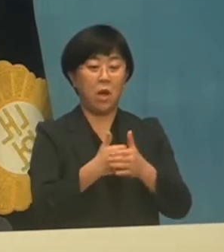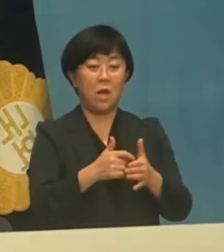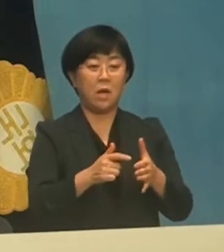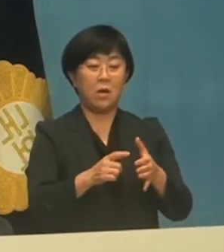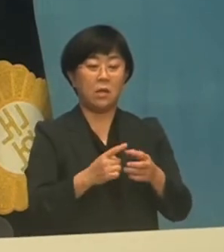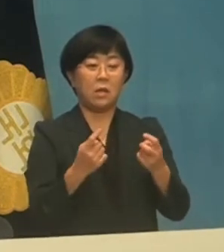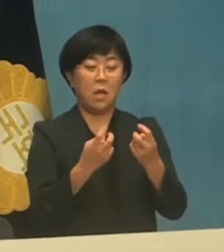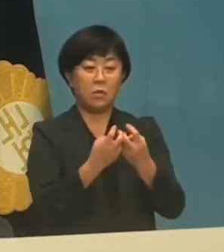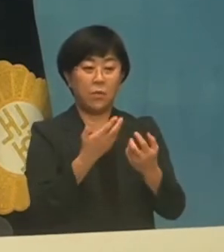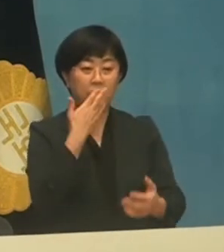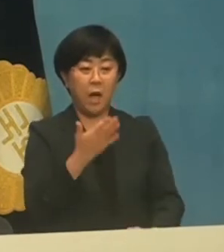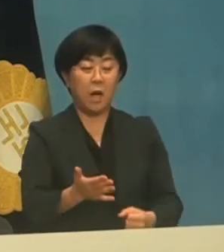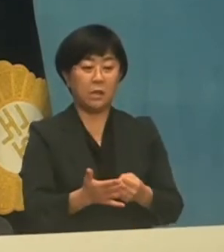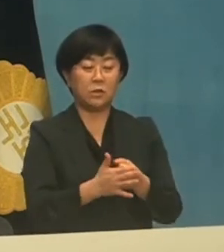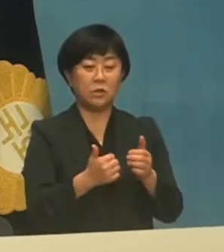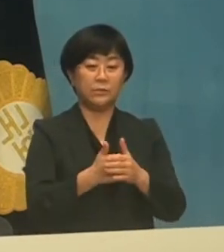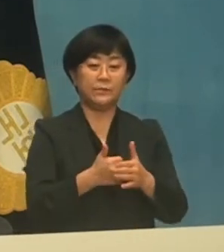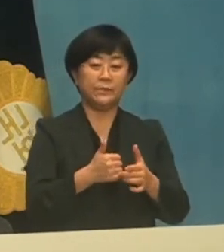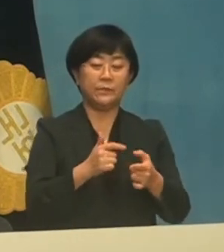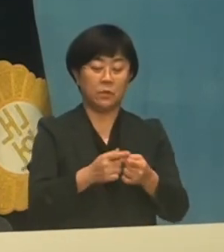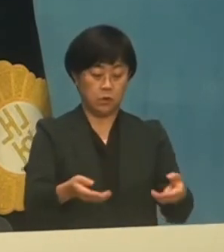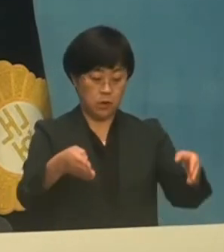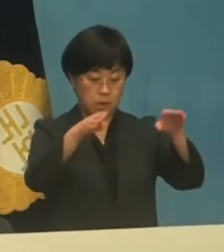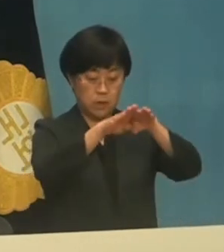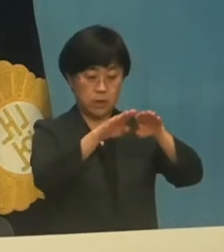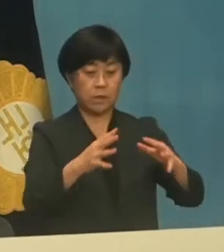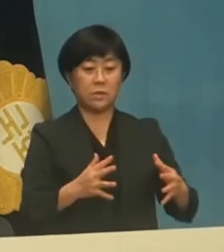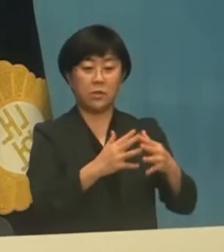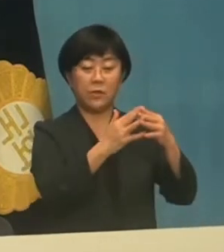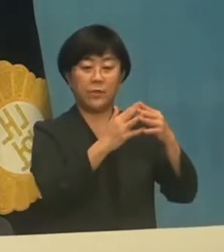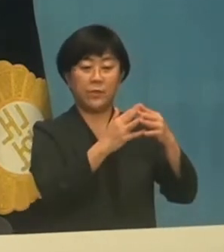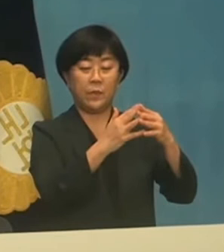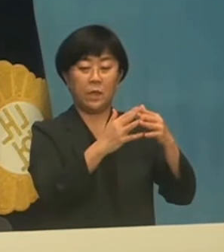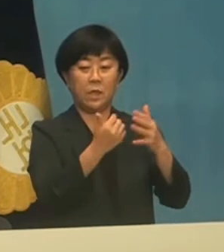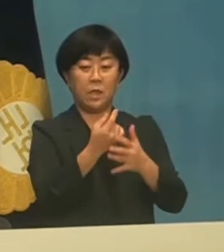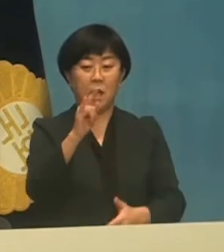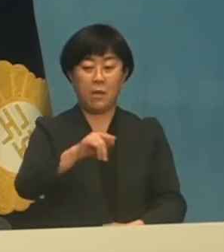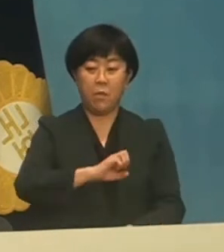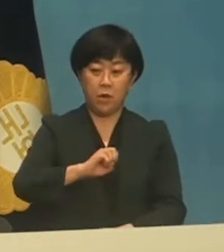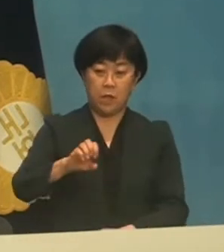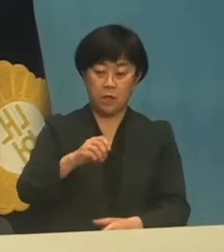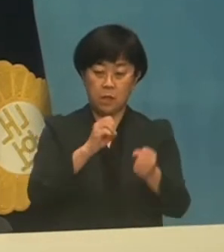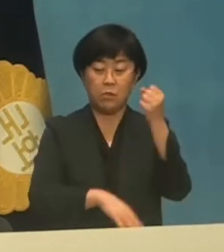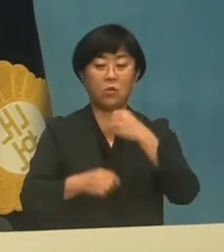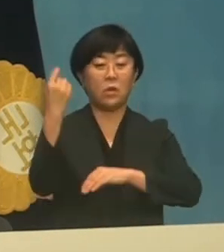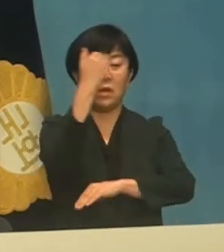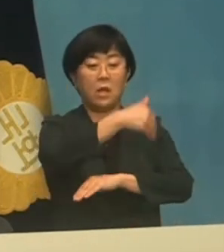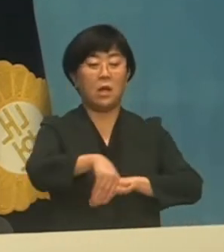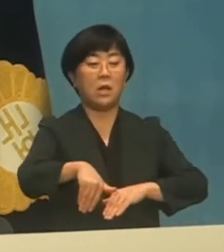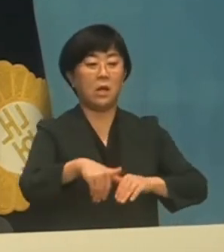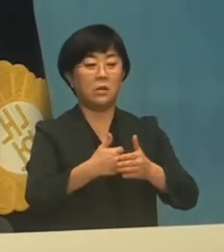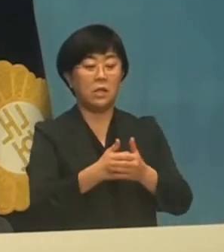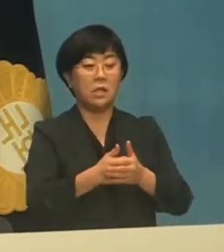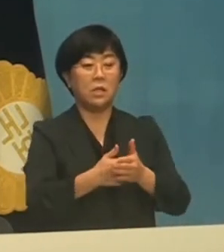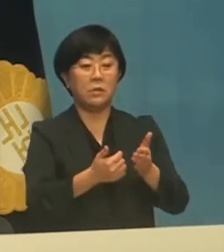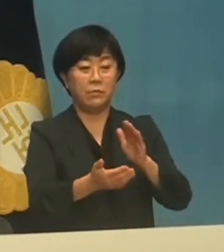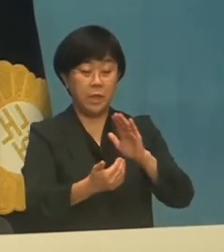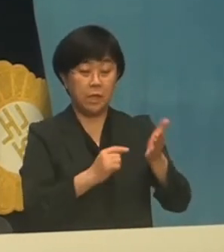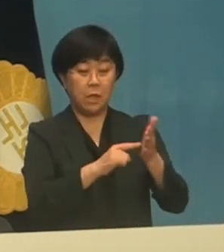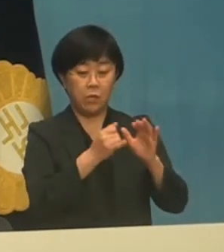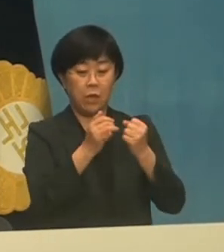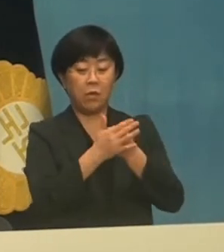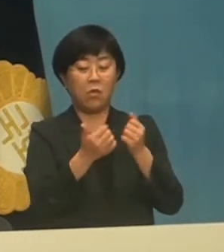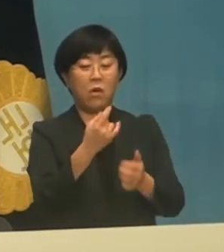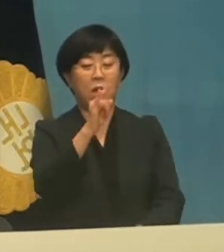수도 있는 고준위 핵폐기물 저장 시설을 증설하는 고준위 방사성 폐기물 관리 기본 계획안을 행정 예고하였고